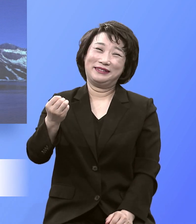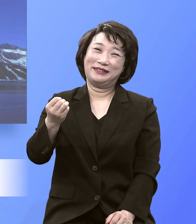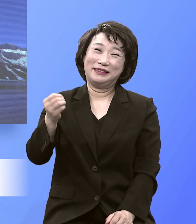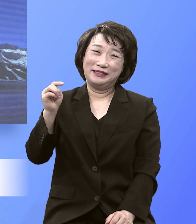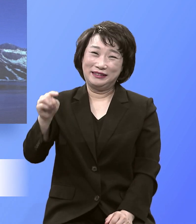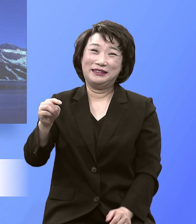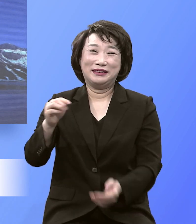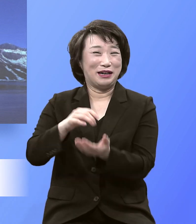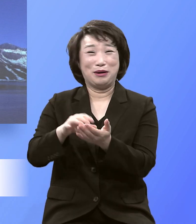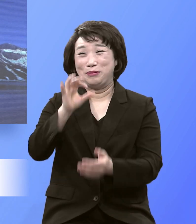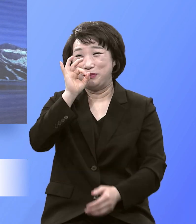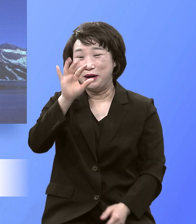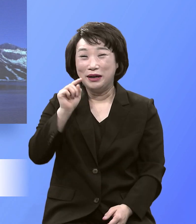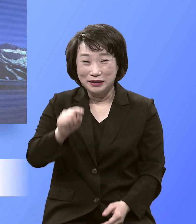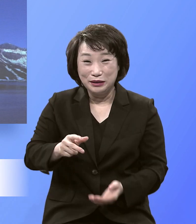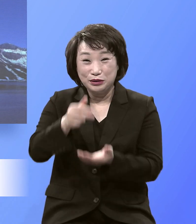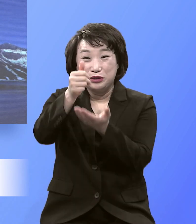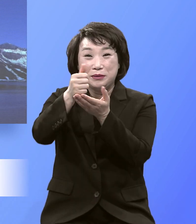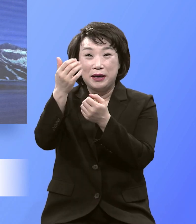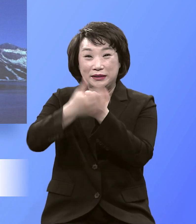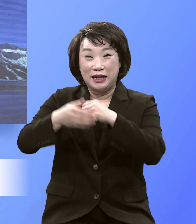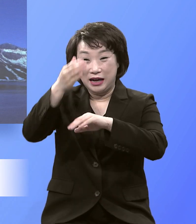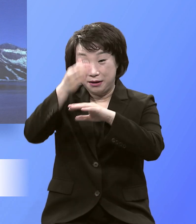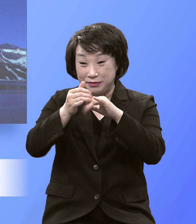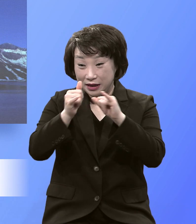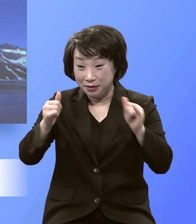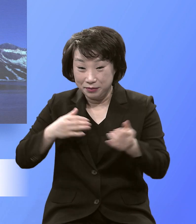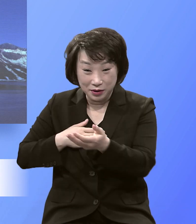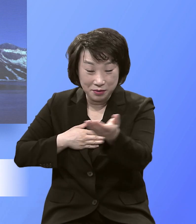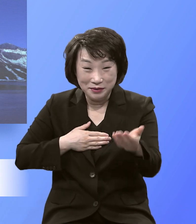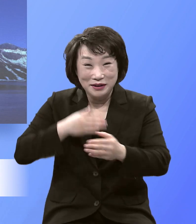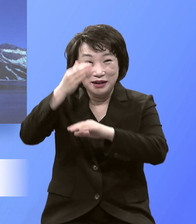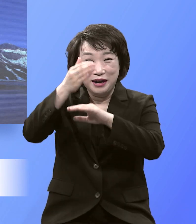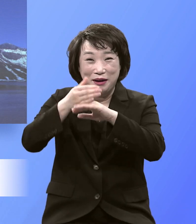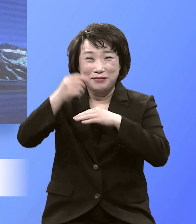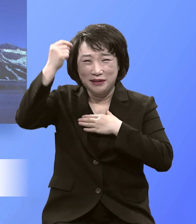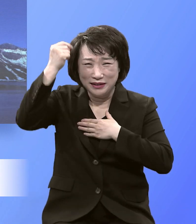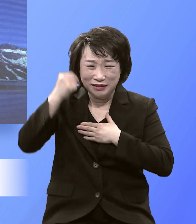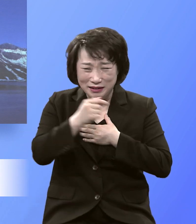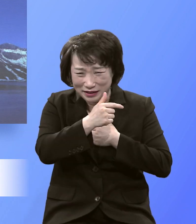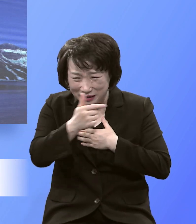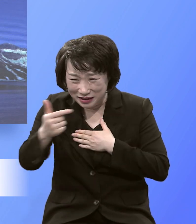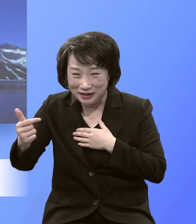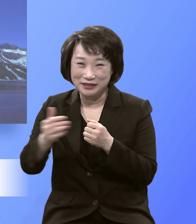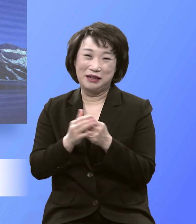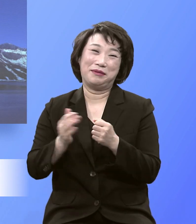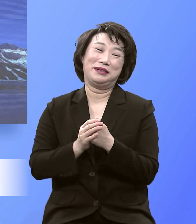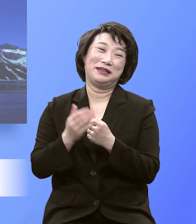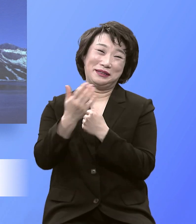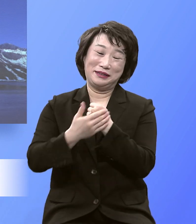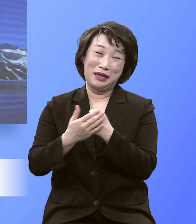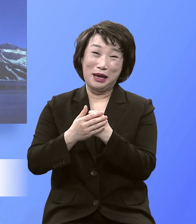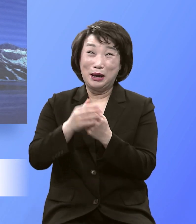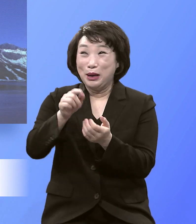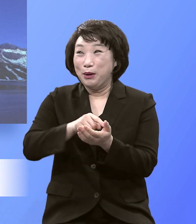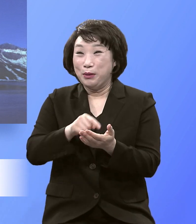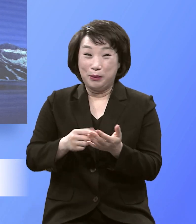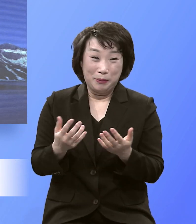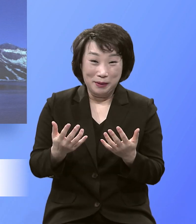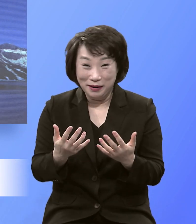그 은혜 감사한 사람이 감사에 사무쳐서 이 은혜를